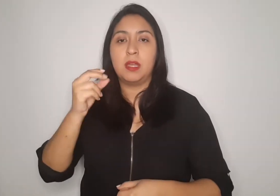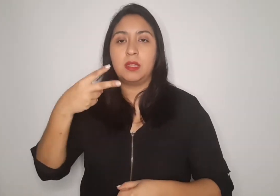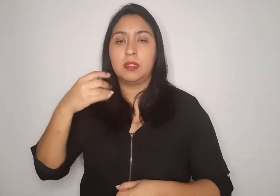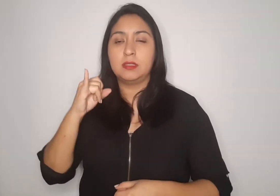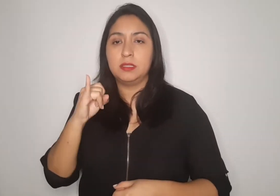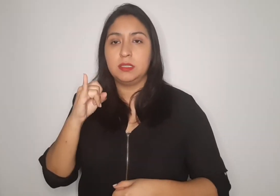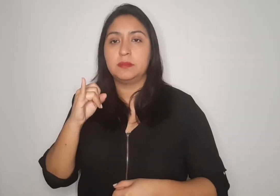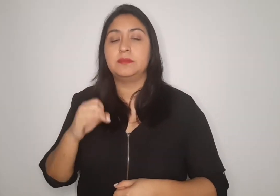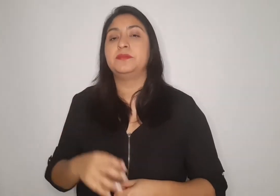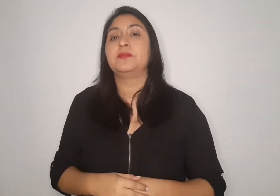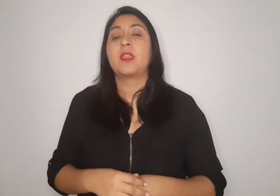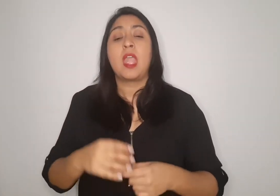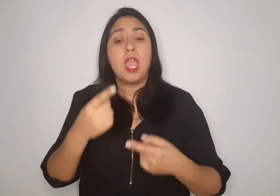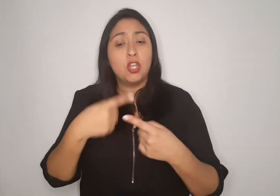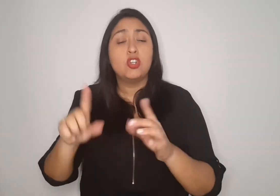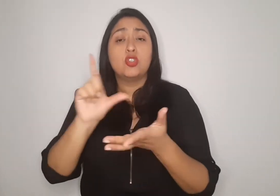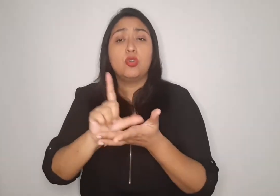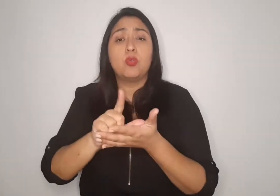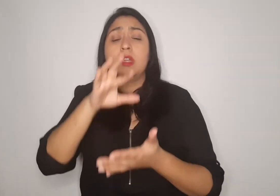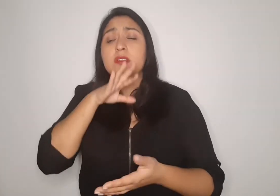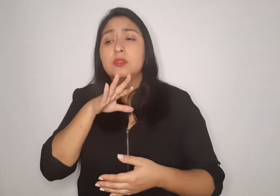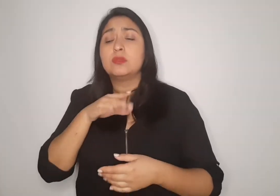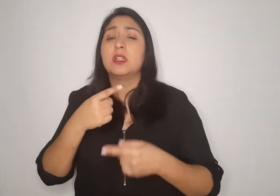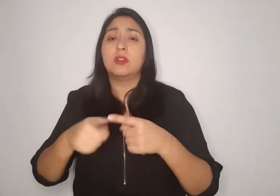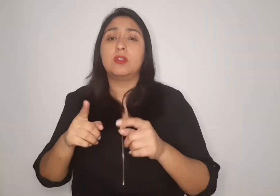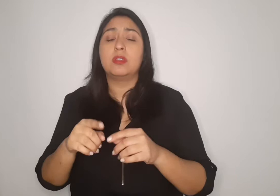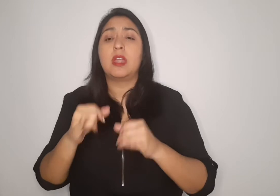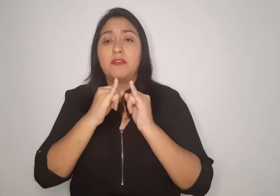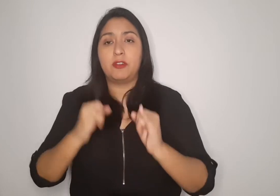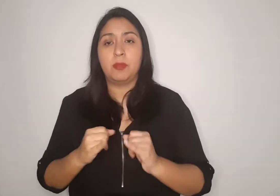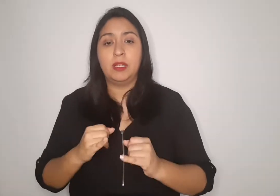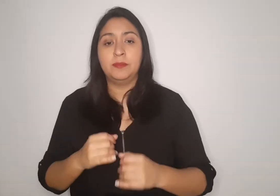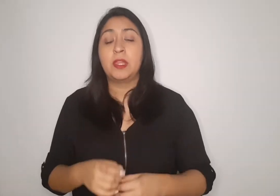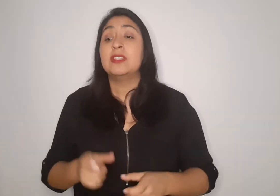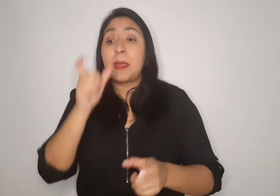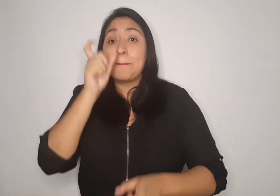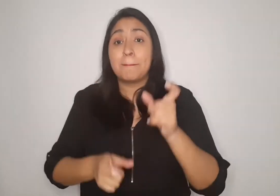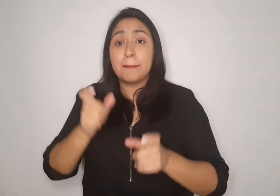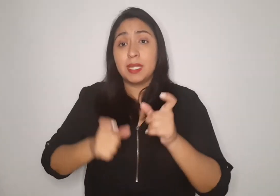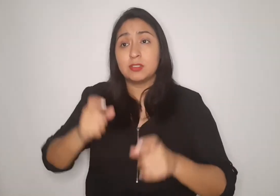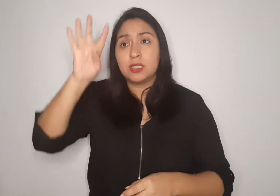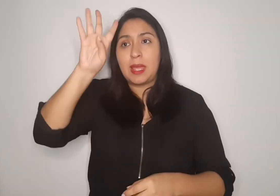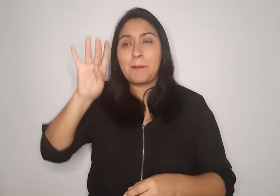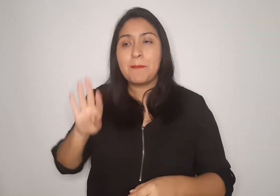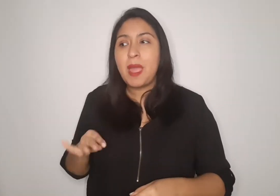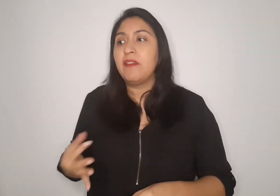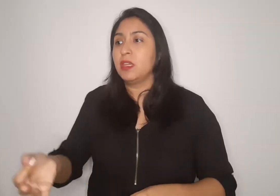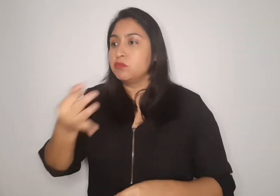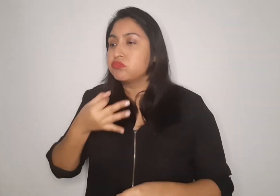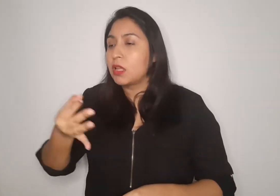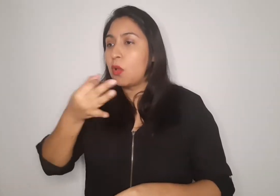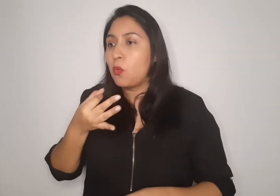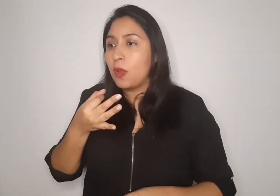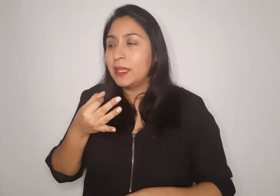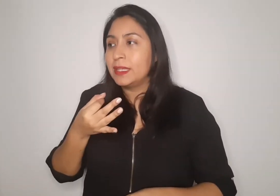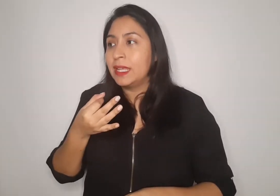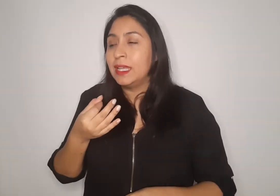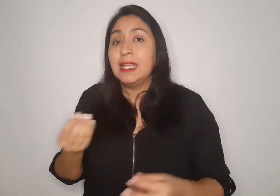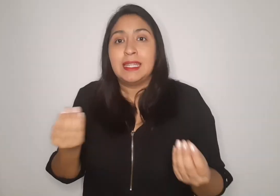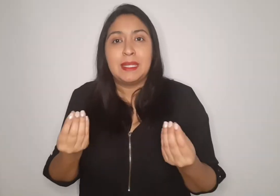otros territorios se usa de otras maneras. Entonces, cuando la gente del MAVI me dice, pasó esto, cuando estaba pasando cierta actividad, y